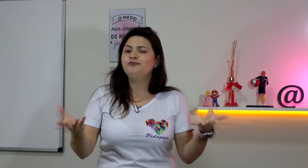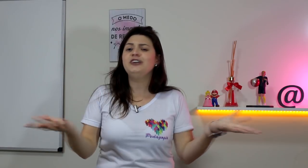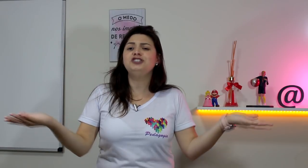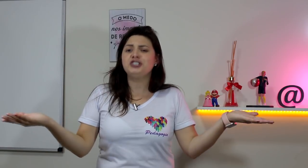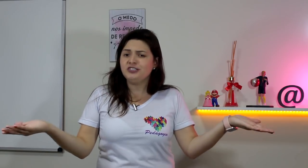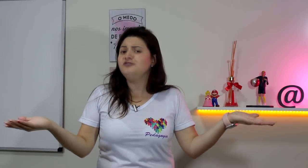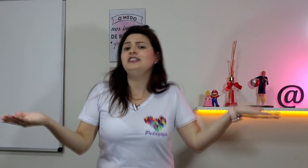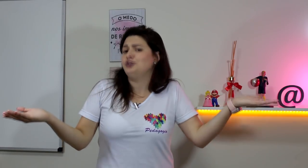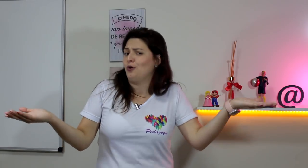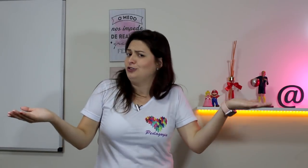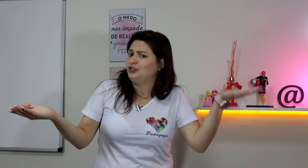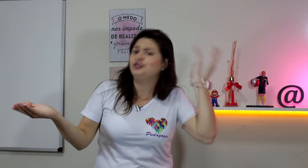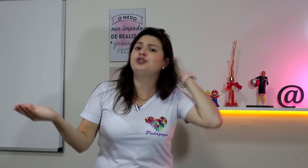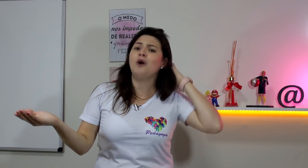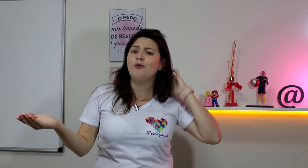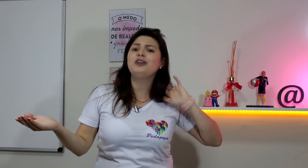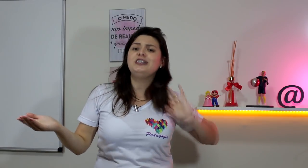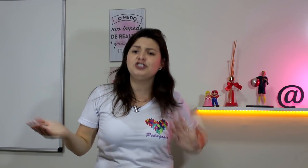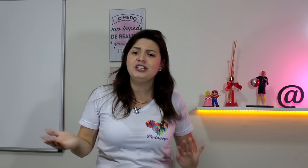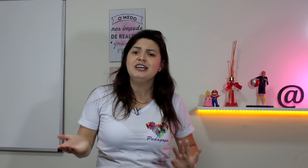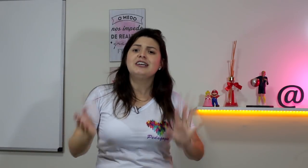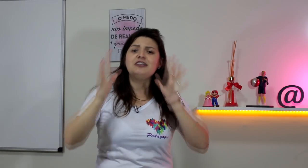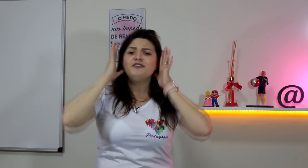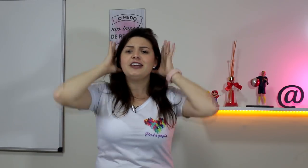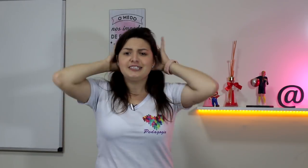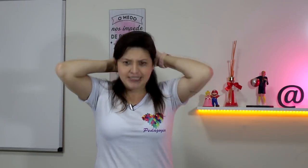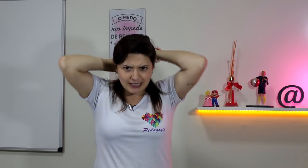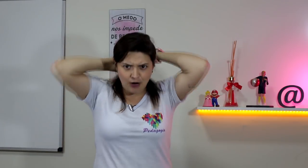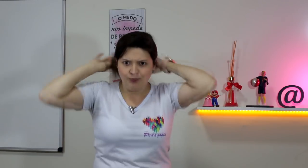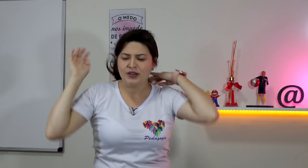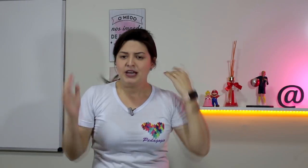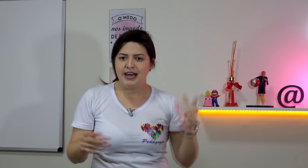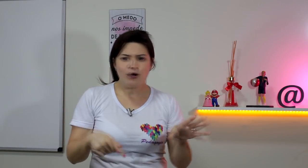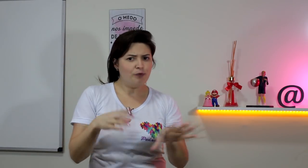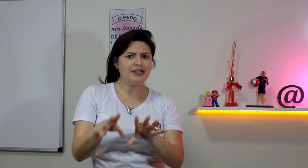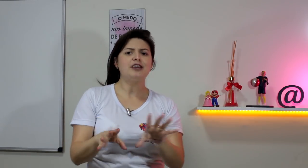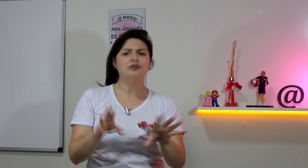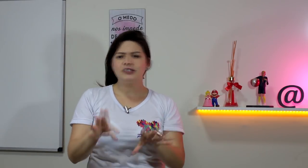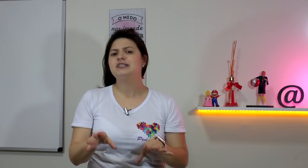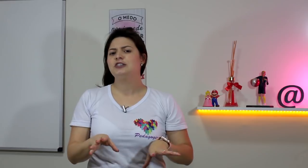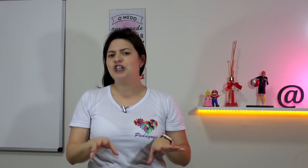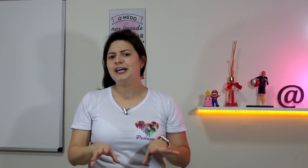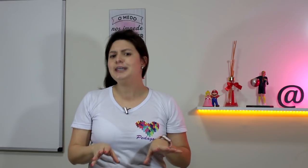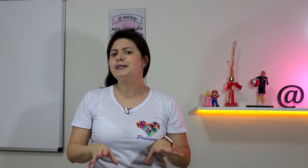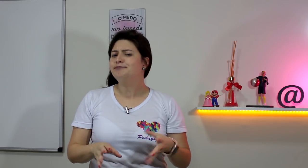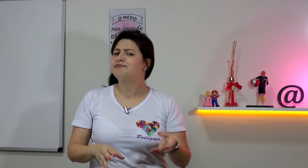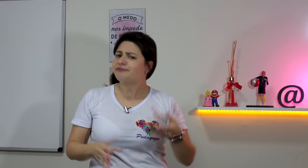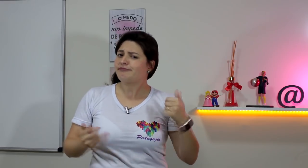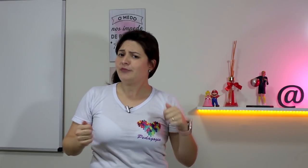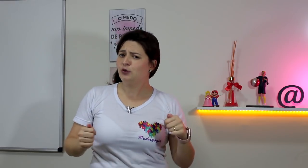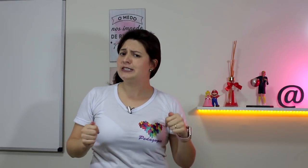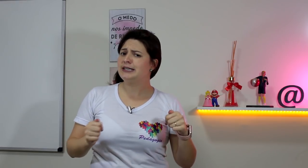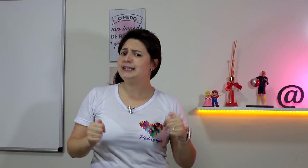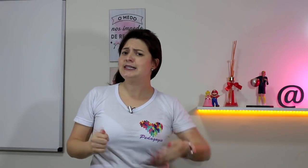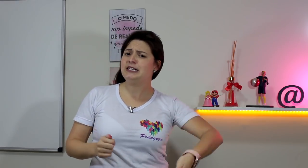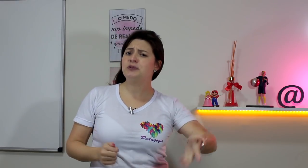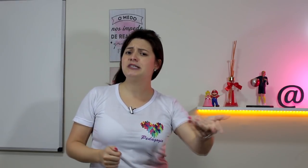vem de onde? De qual origem que vem esse sinal? Eu comentei com você já que os sinais em Libras, eles